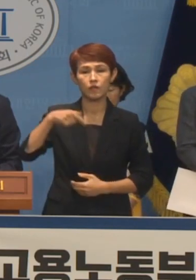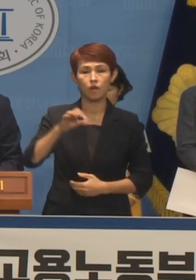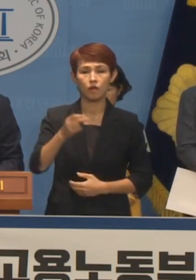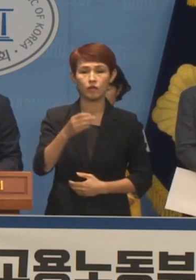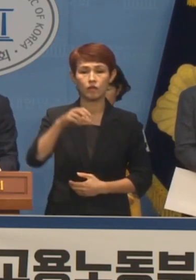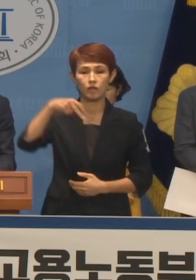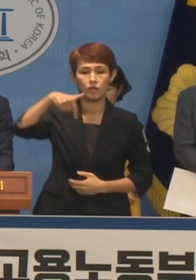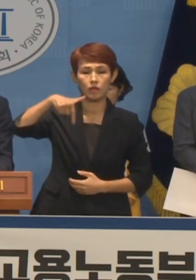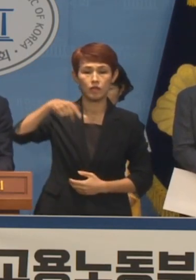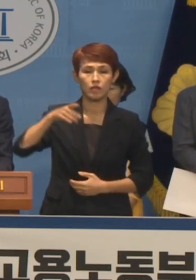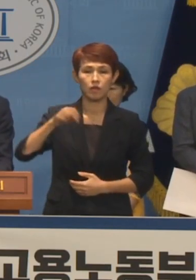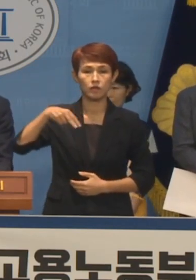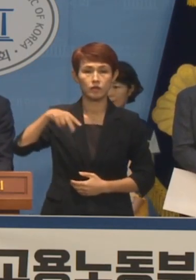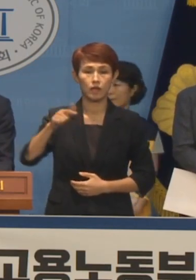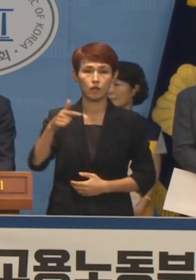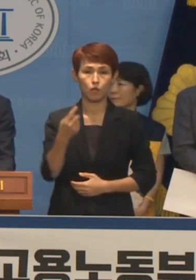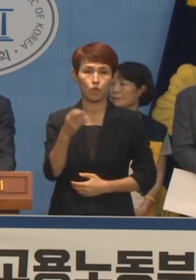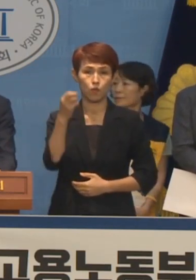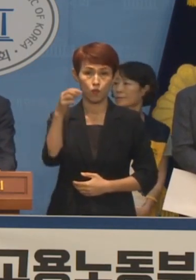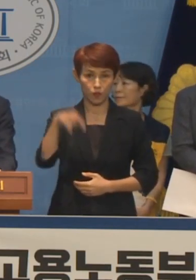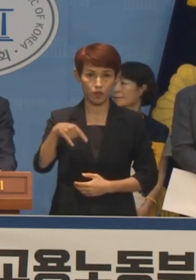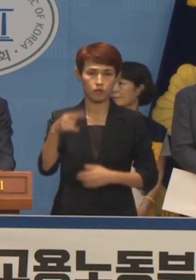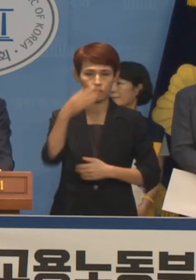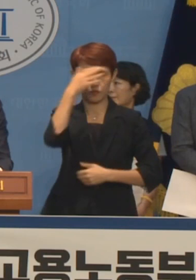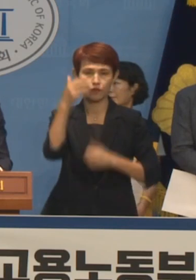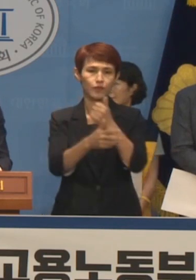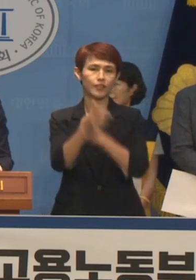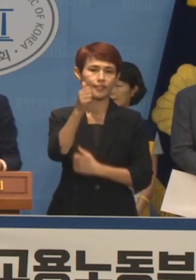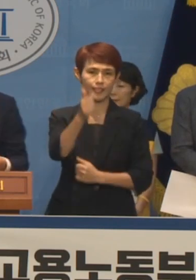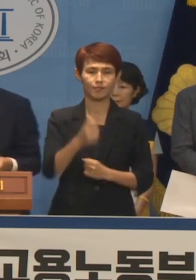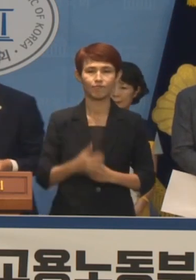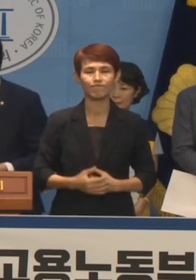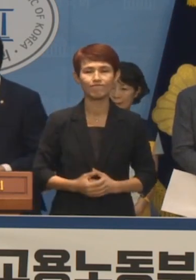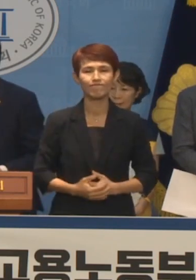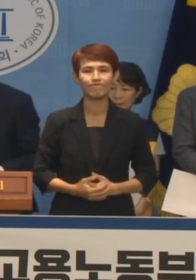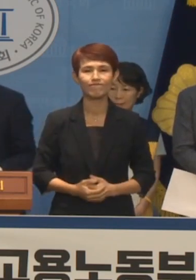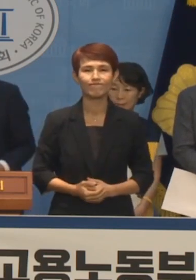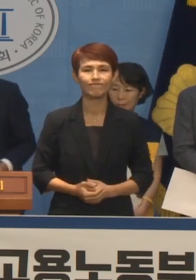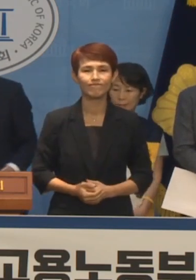의원인 진형익 시의원 모시고 발언 듣겠습니다.